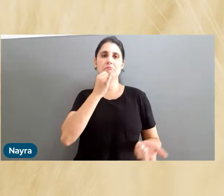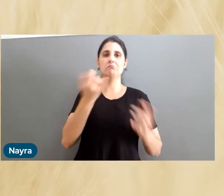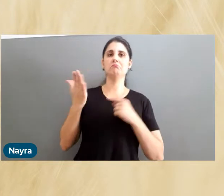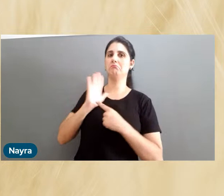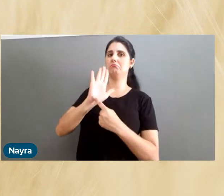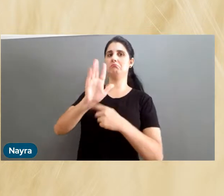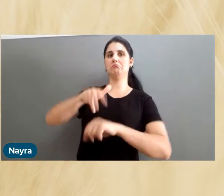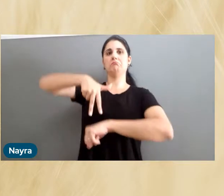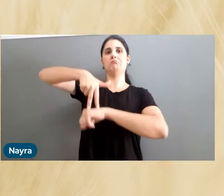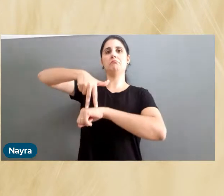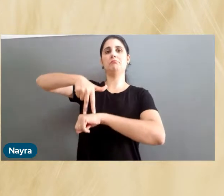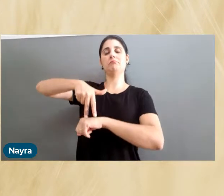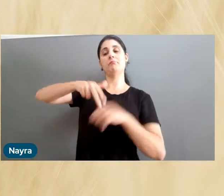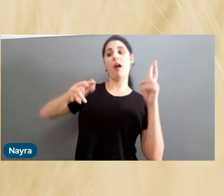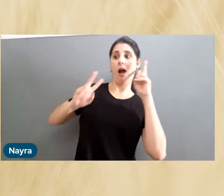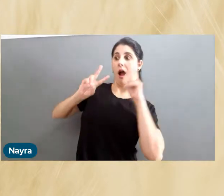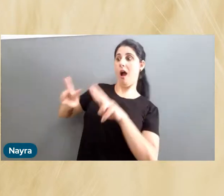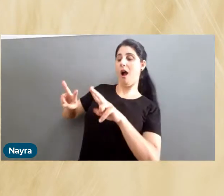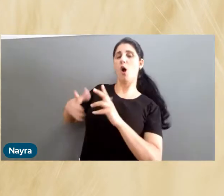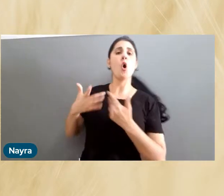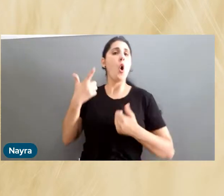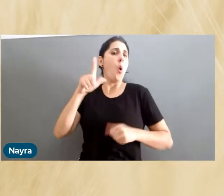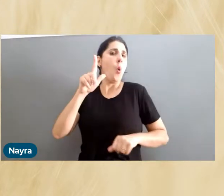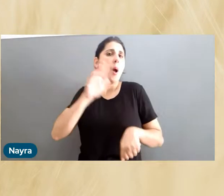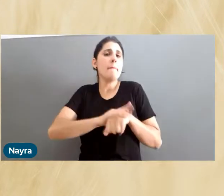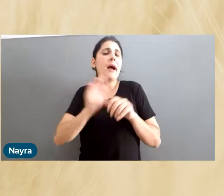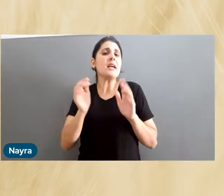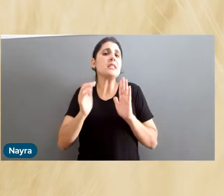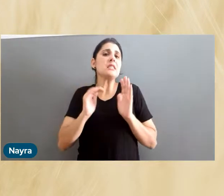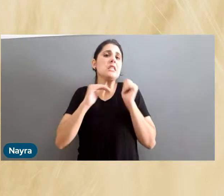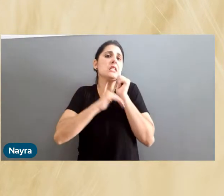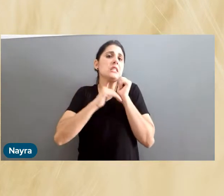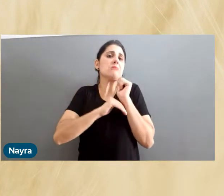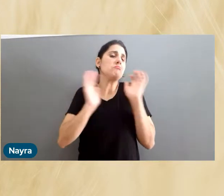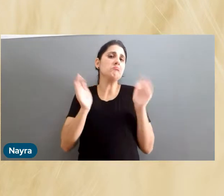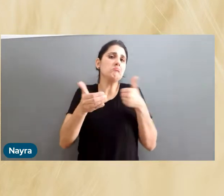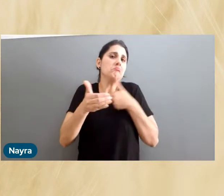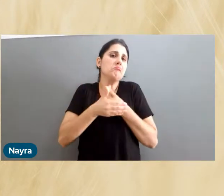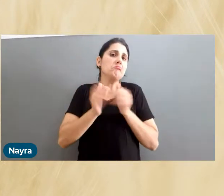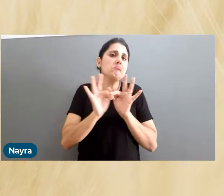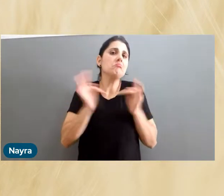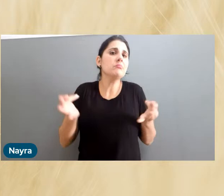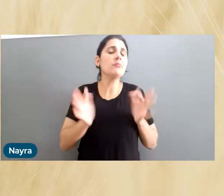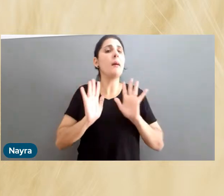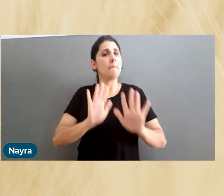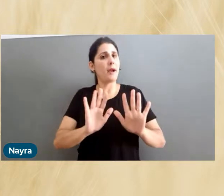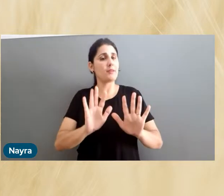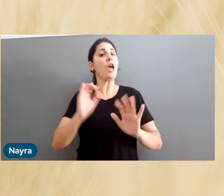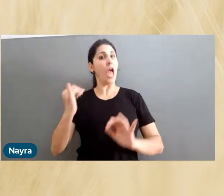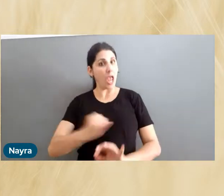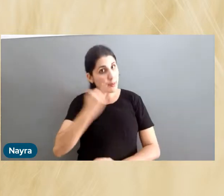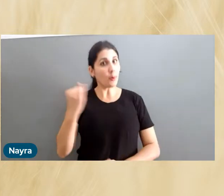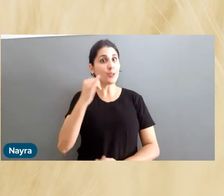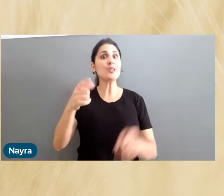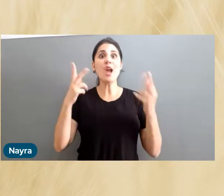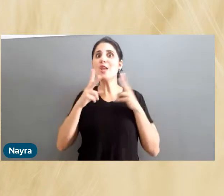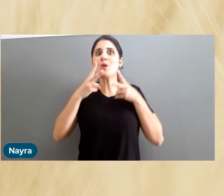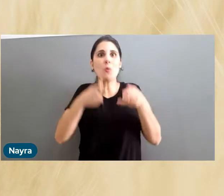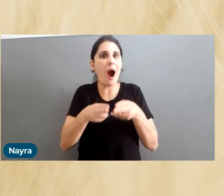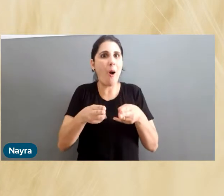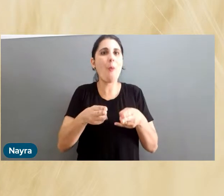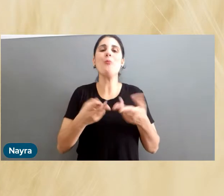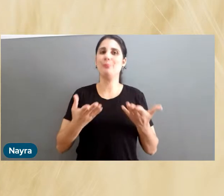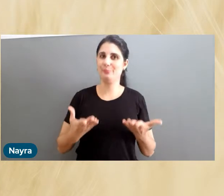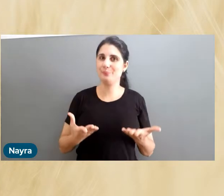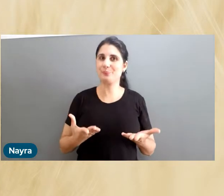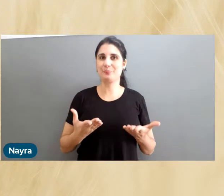Outros serão conduzidos em ambientes menos visíveis, mas nem por isso menos importantes. Porque não